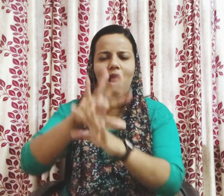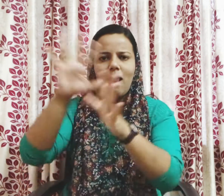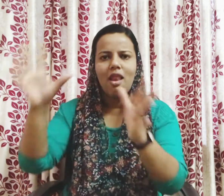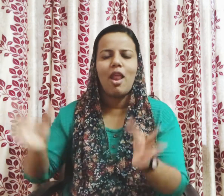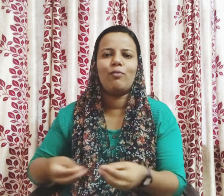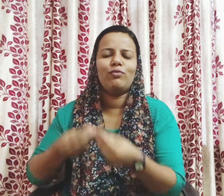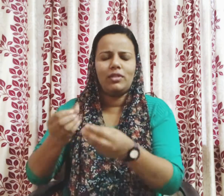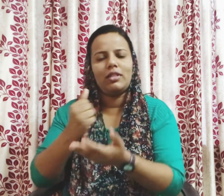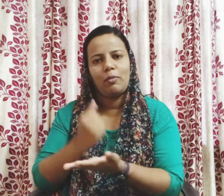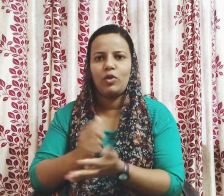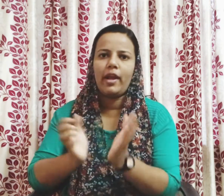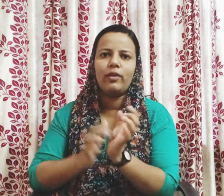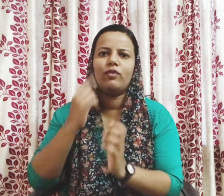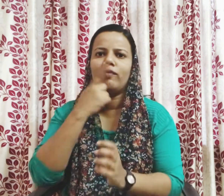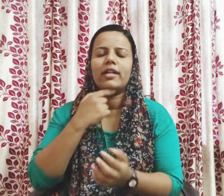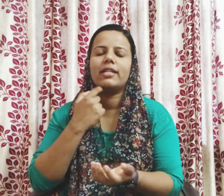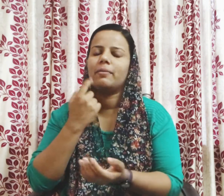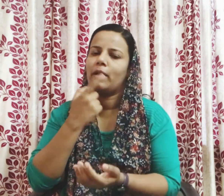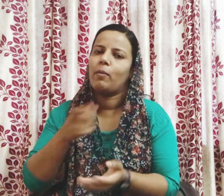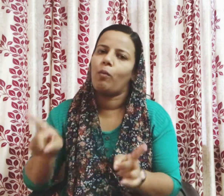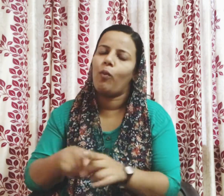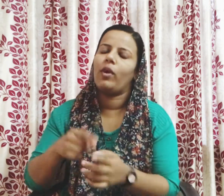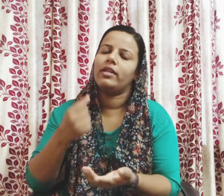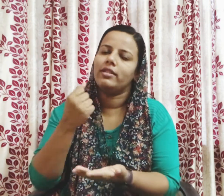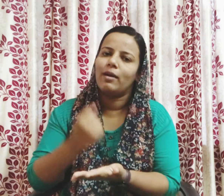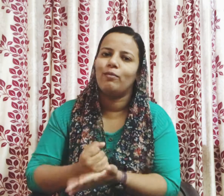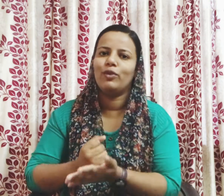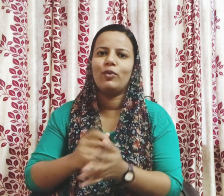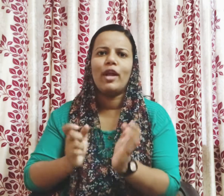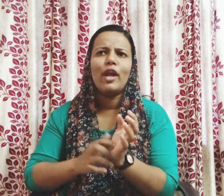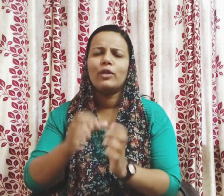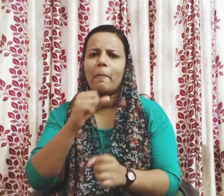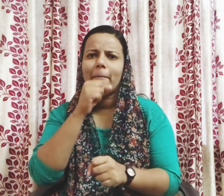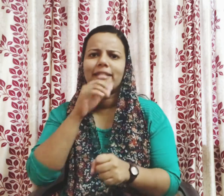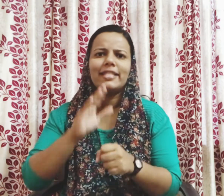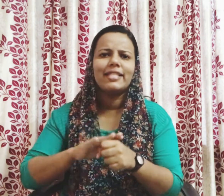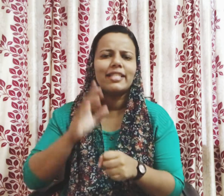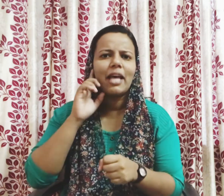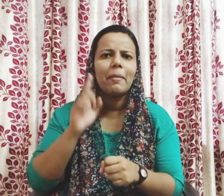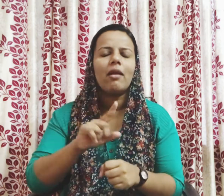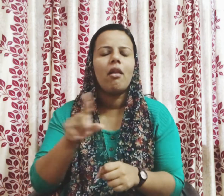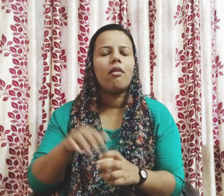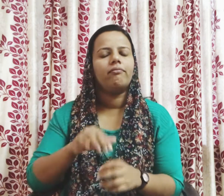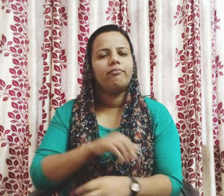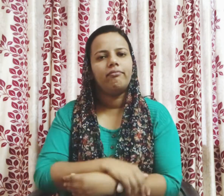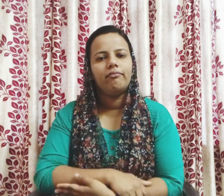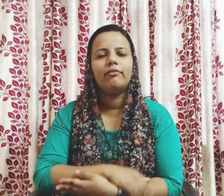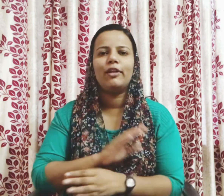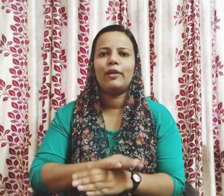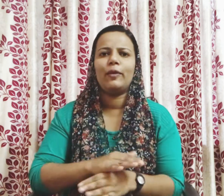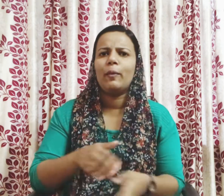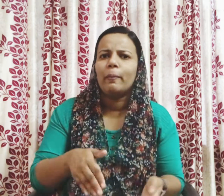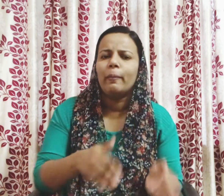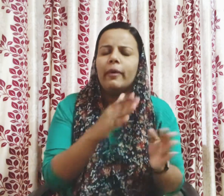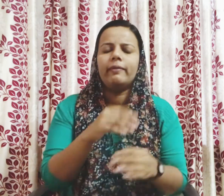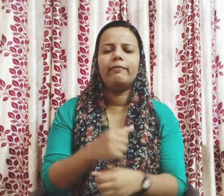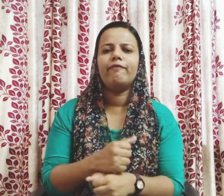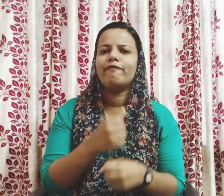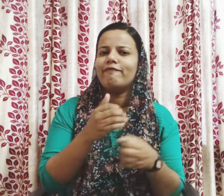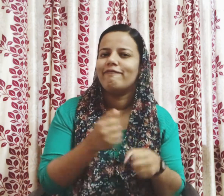എൻ്റെ പടകിലിരുന്ന് ദൈവം തൻ്റെ വചനം പ്രസംഗിച്ചു, ആ വചനം ഞാനും കേട്ടു, അല്ലെങ്കിൽ സാന്നിധ്യത്തിലിരുന്നു, സാന്നിധ്യത്തിലിരുന്ന് കഴിഞ്ഞപ്പോൾ ദൈവം